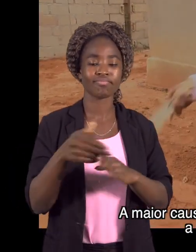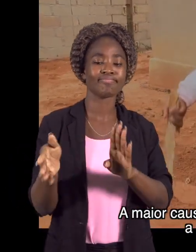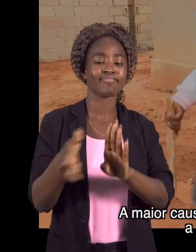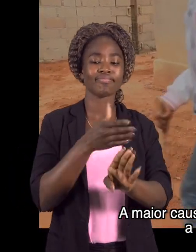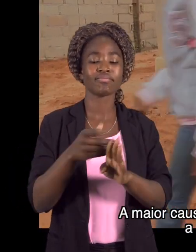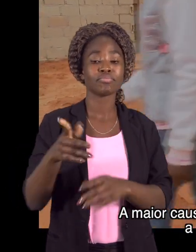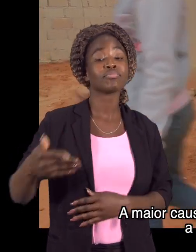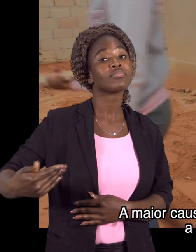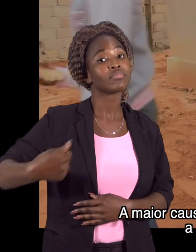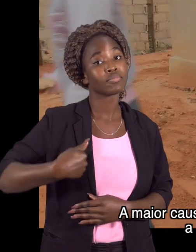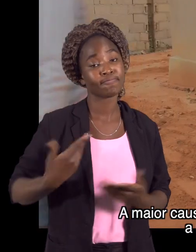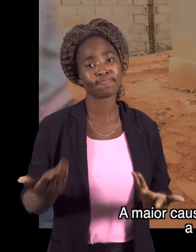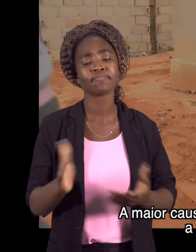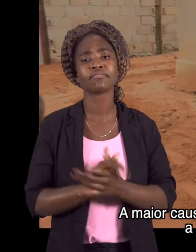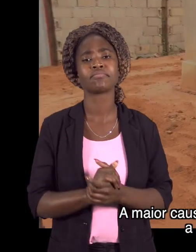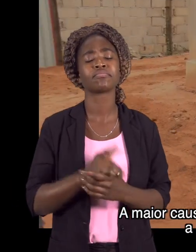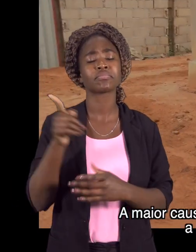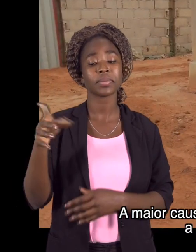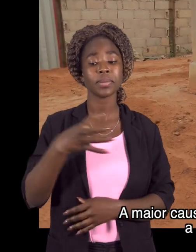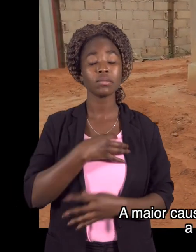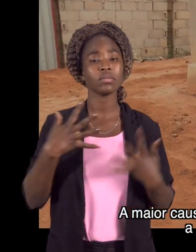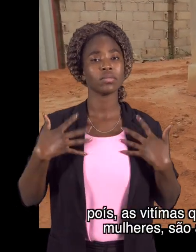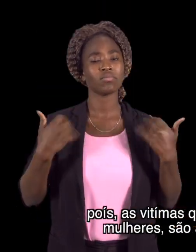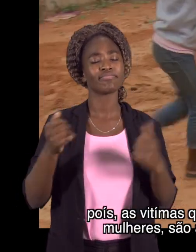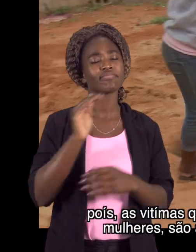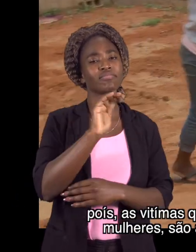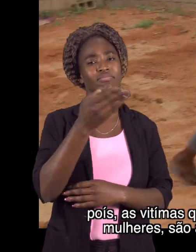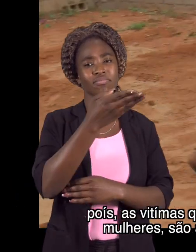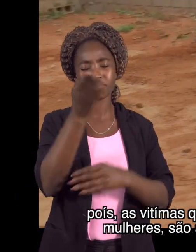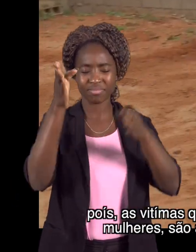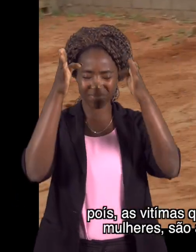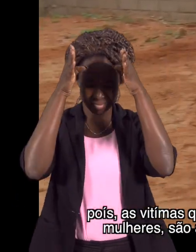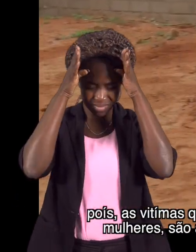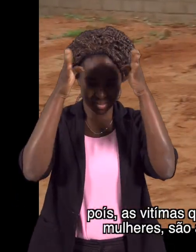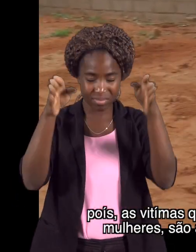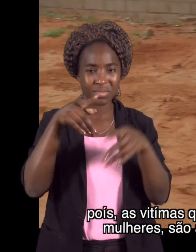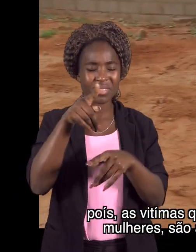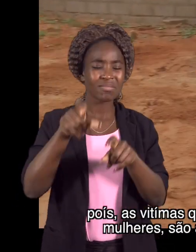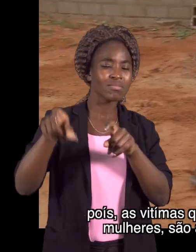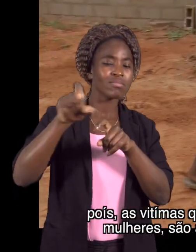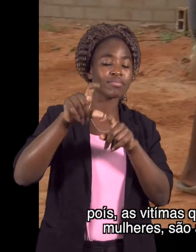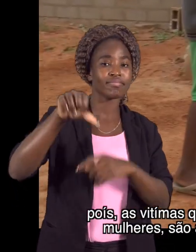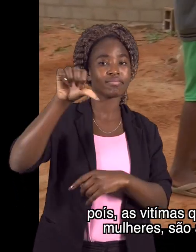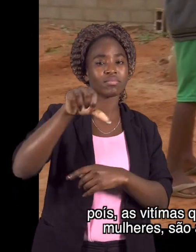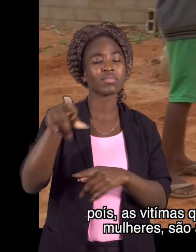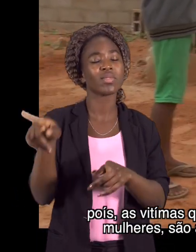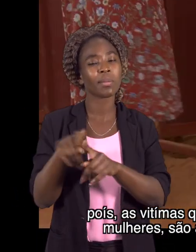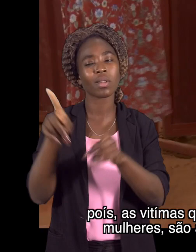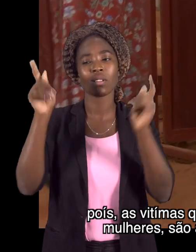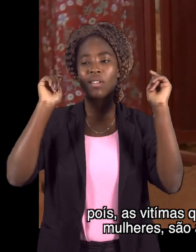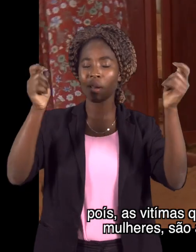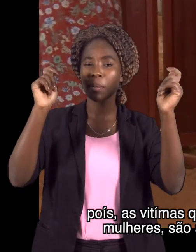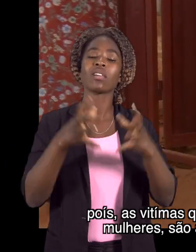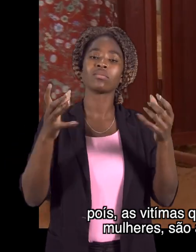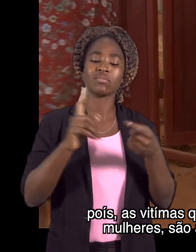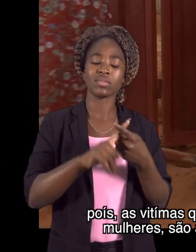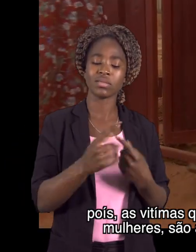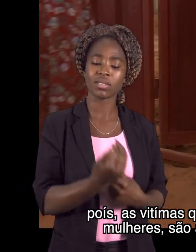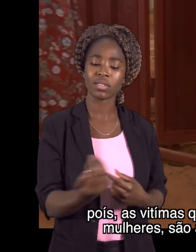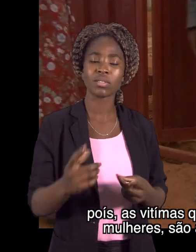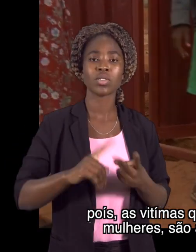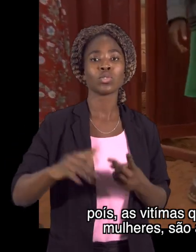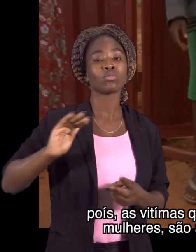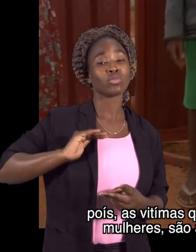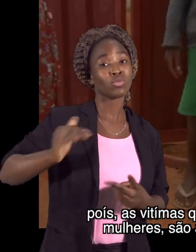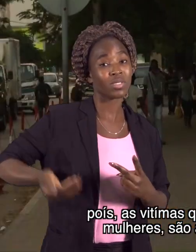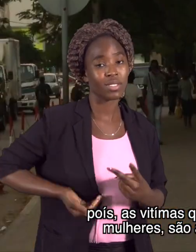causa deste fenómeno continua a residir na família, pois as vítimas, que são em grande parte crianças e mulheres, são